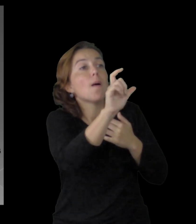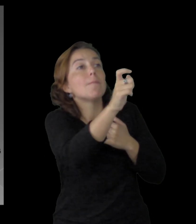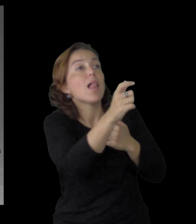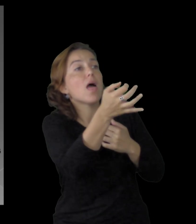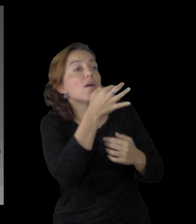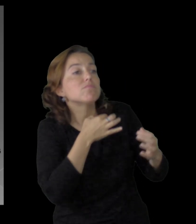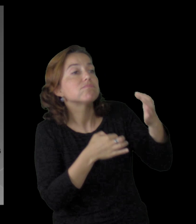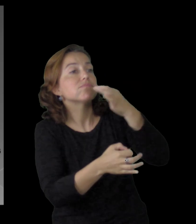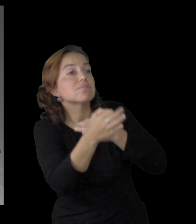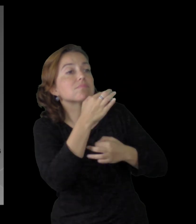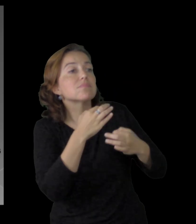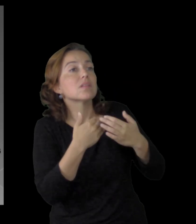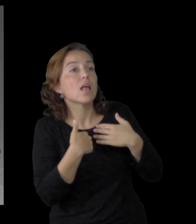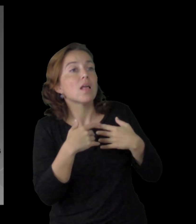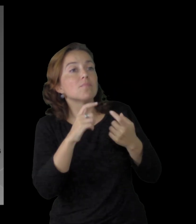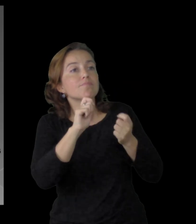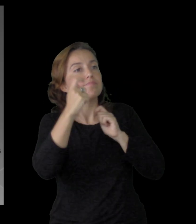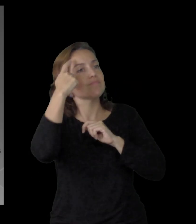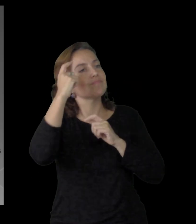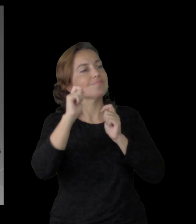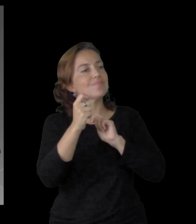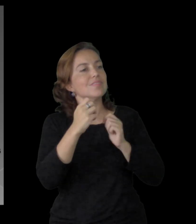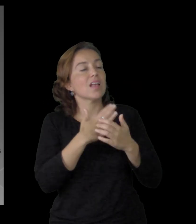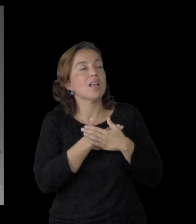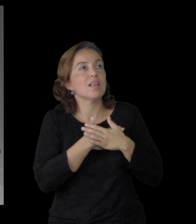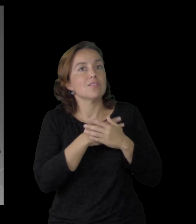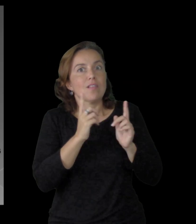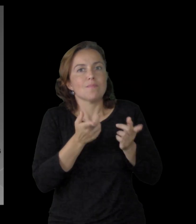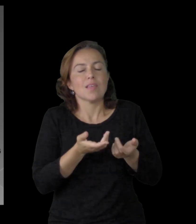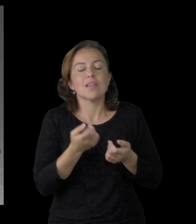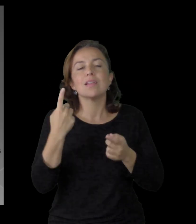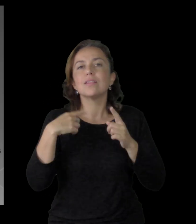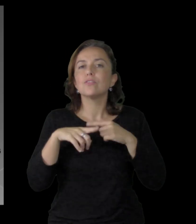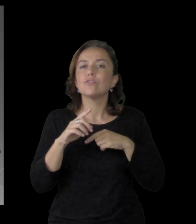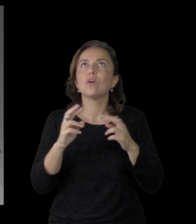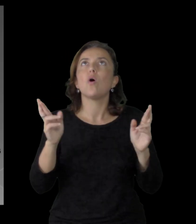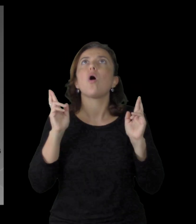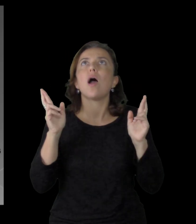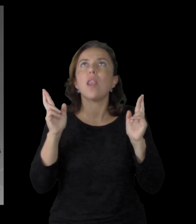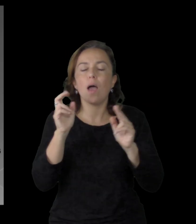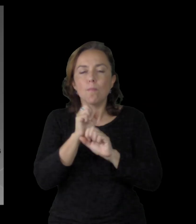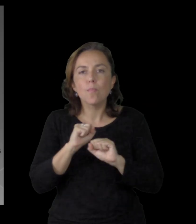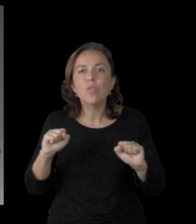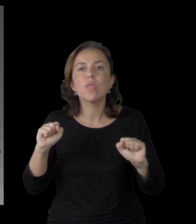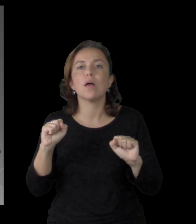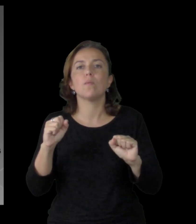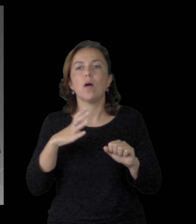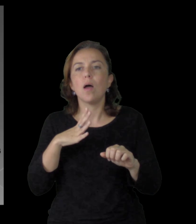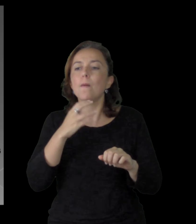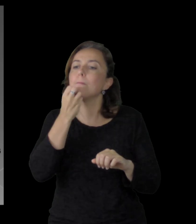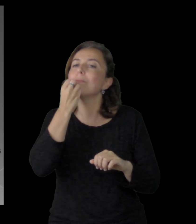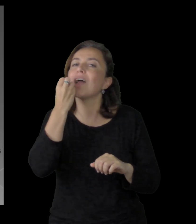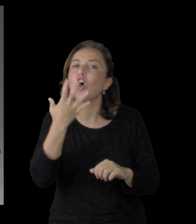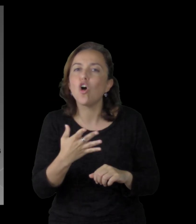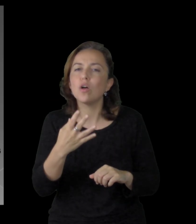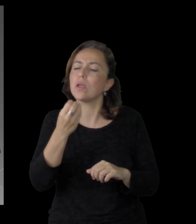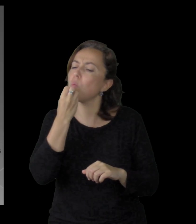llegado al corazón y a la mente? Ojalá que podamos tener mejores y buenos ratos a nivel